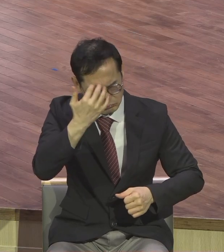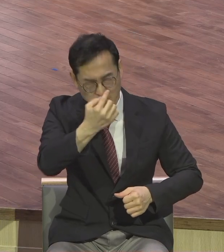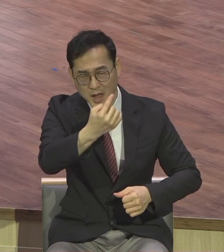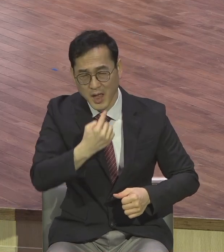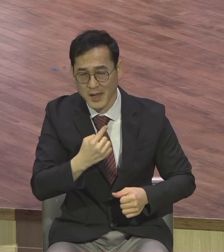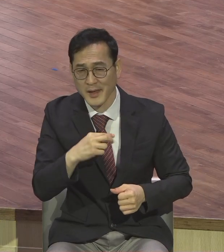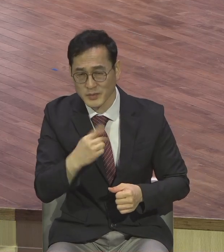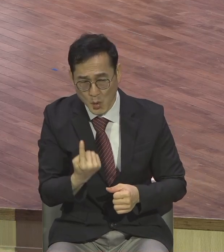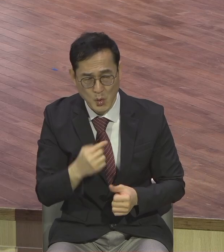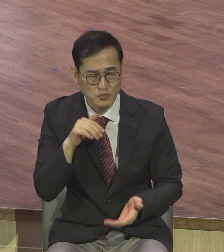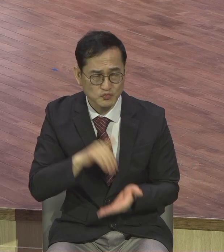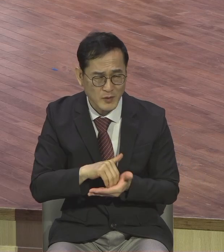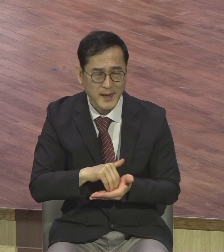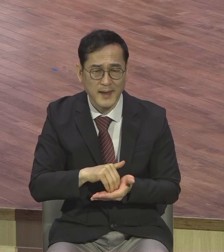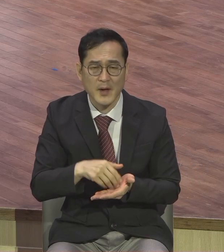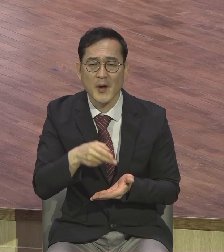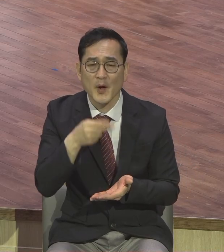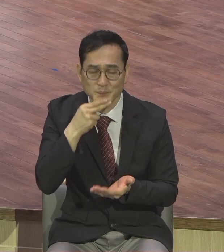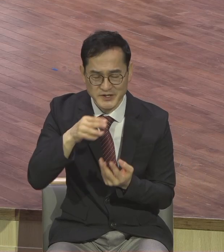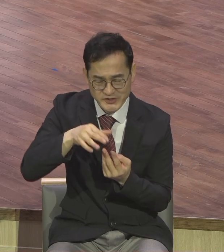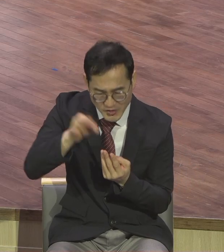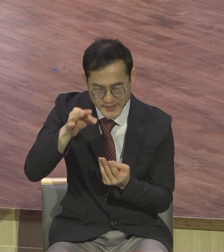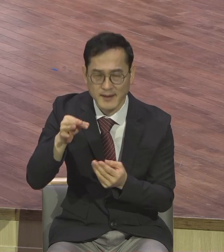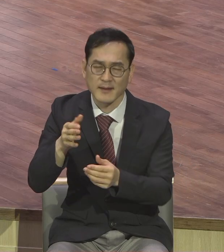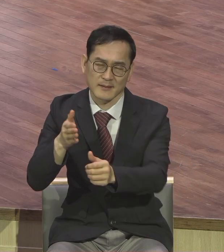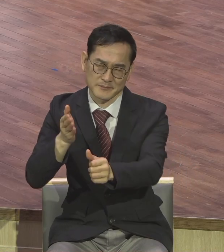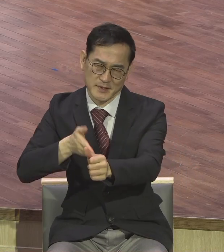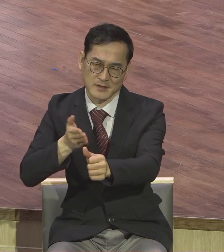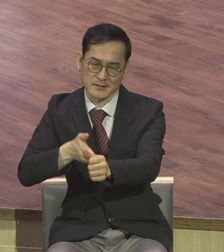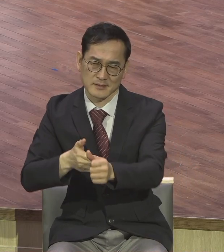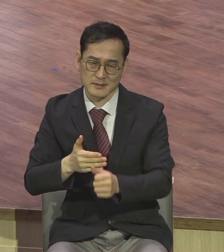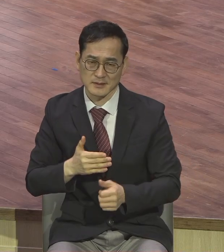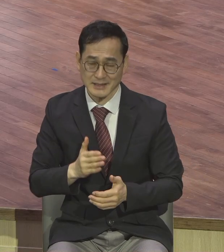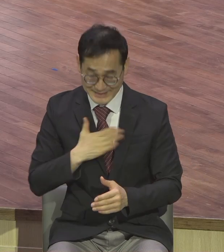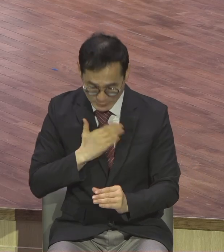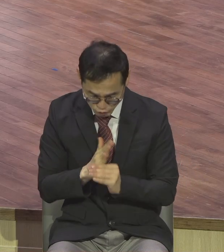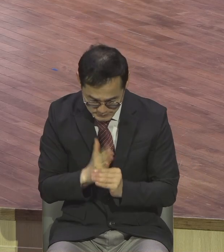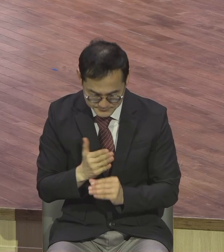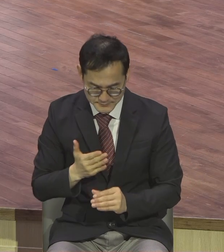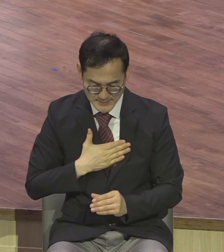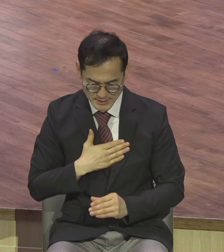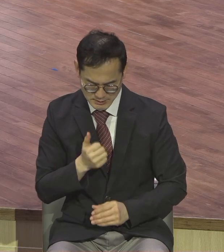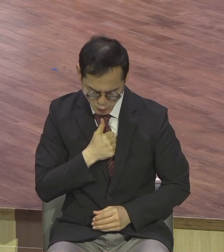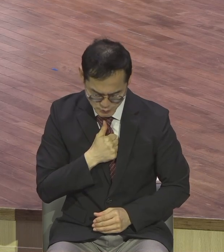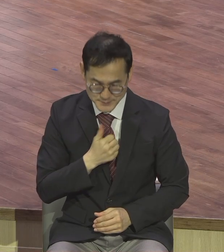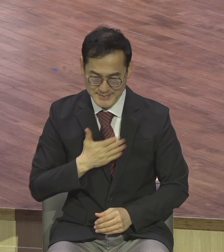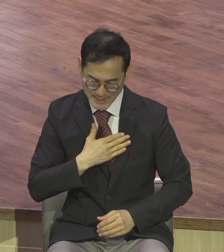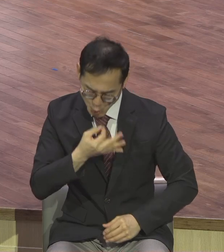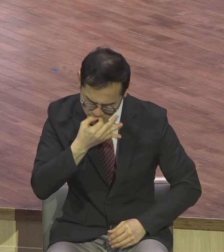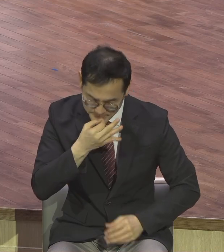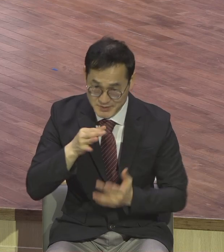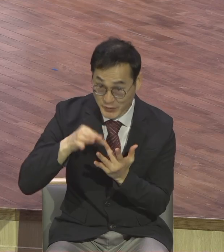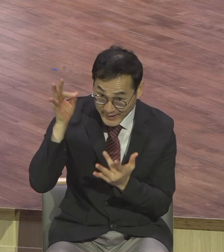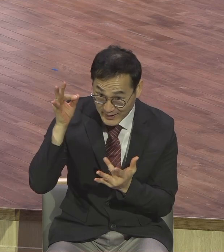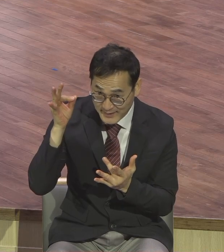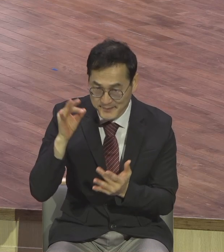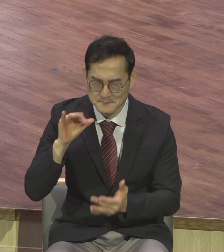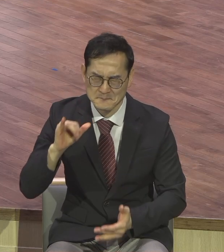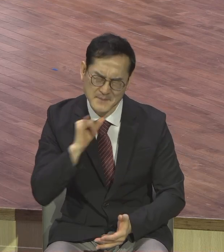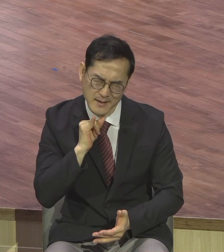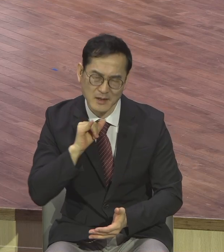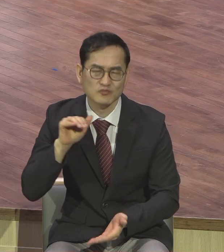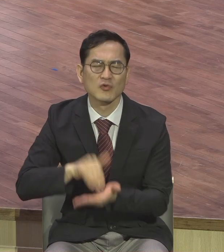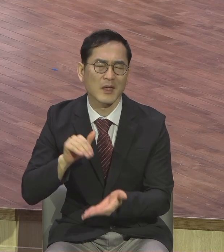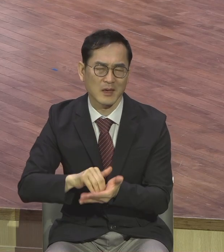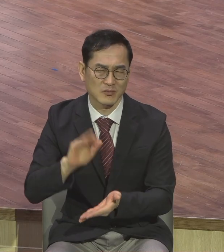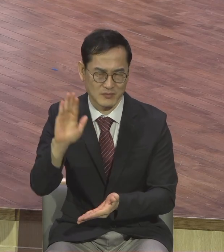후회를 남기는 선택이 아니라 나 중심은 다 후회합니다. 내 자존심 후회할 겁니다. 돌아서면 다 후회하게 돼